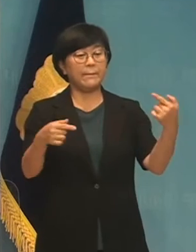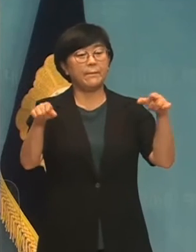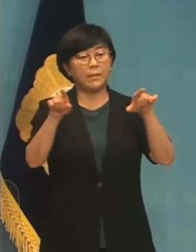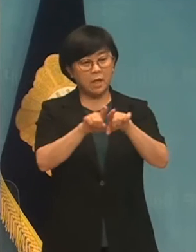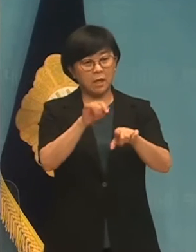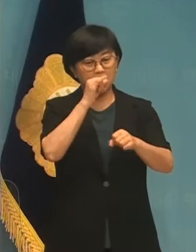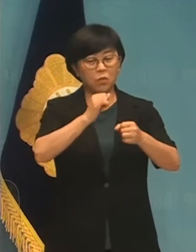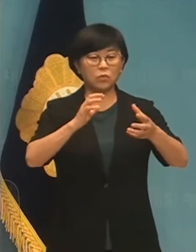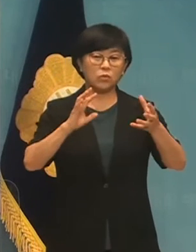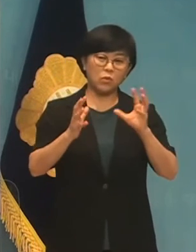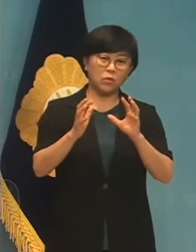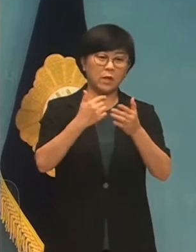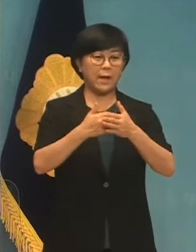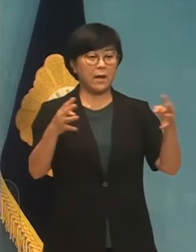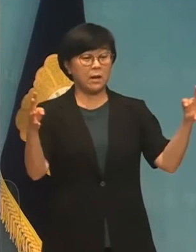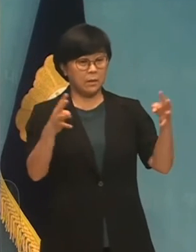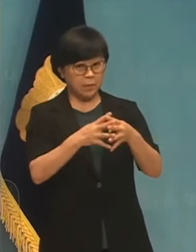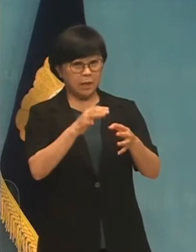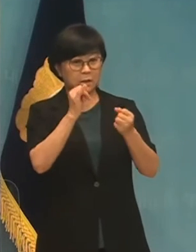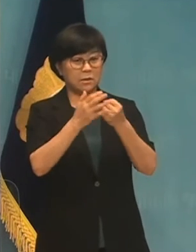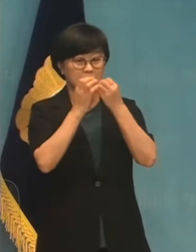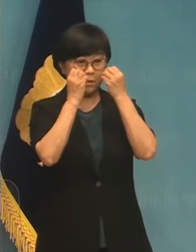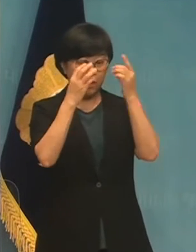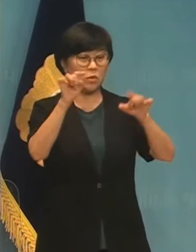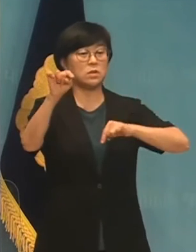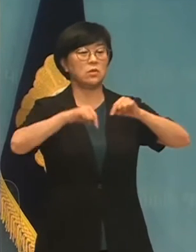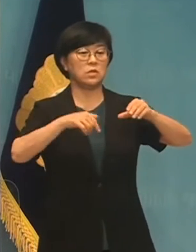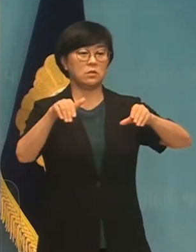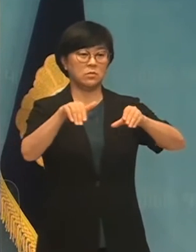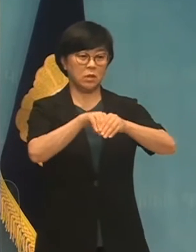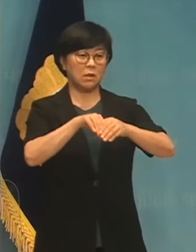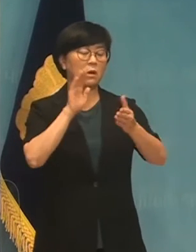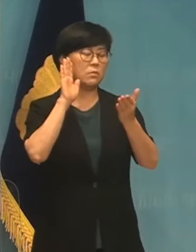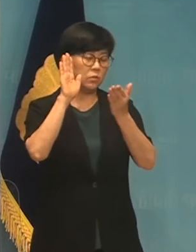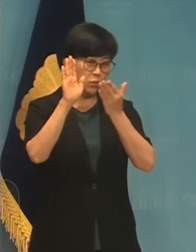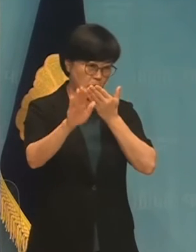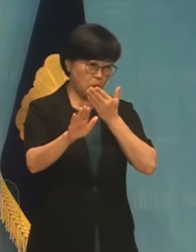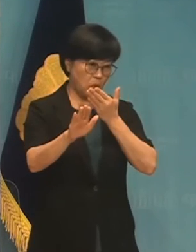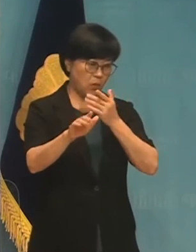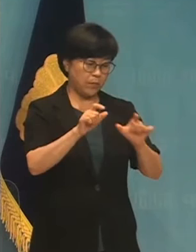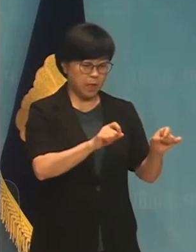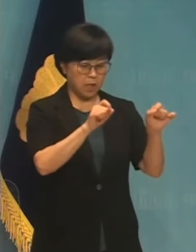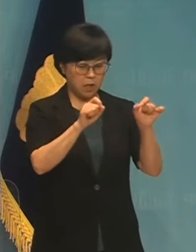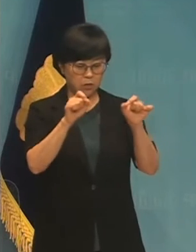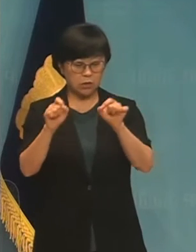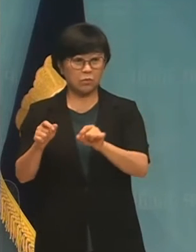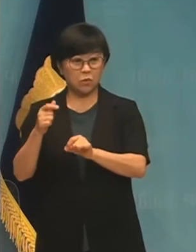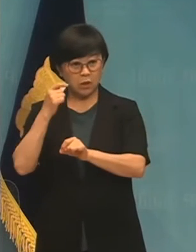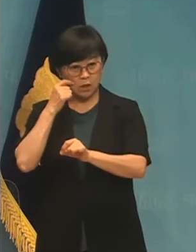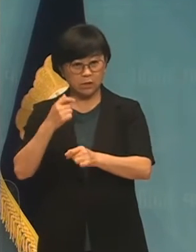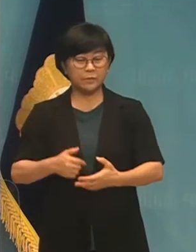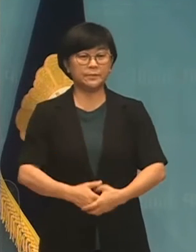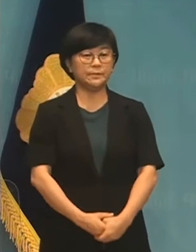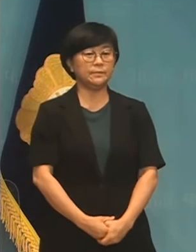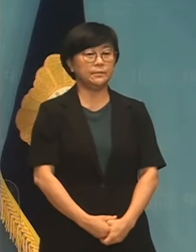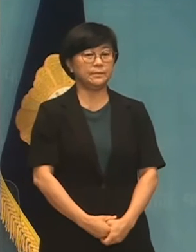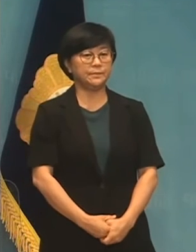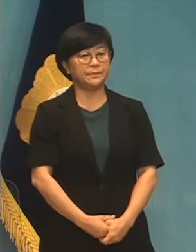정치 세력이 공존하고 토론하며 합의하는 새로운 정치 문화는 이제 더 이상 미룰 수 없는 시대의 과제입니다.